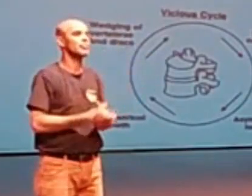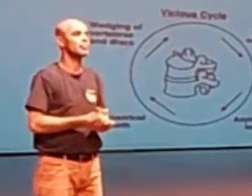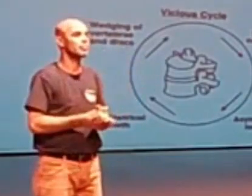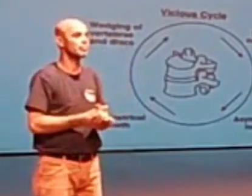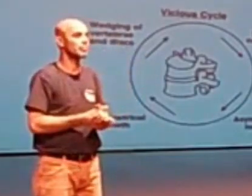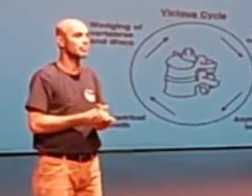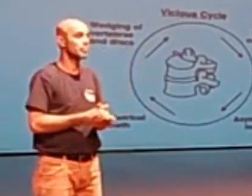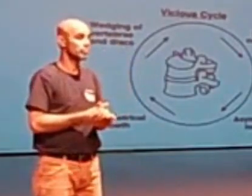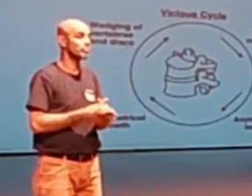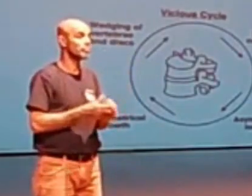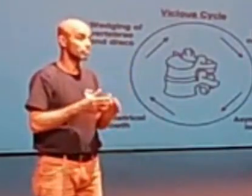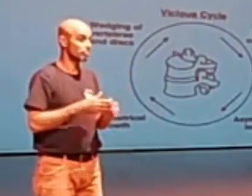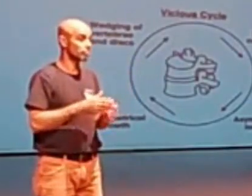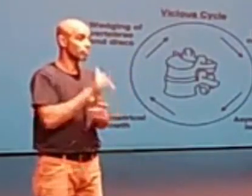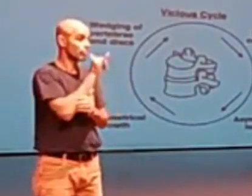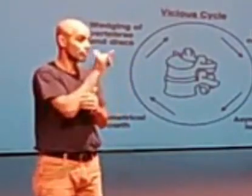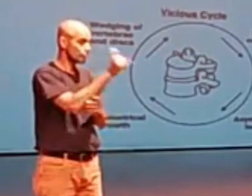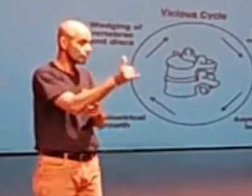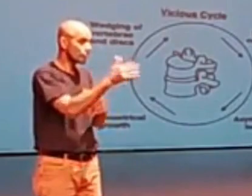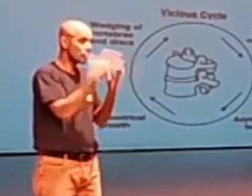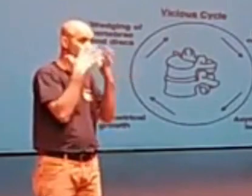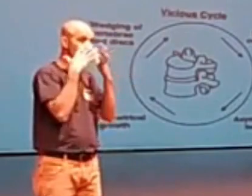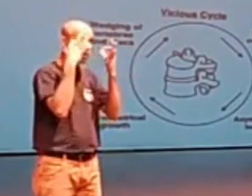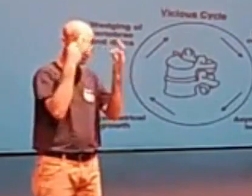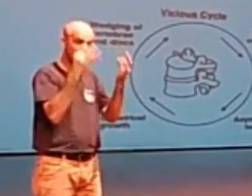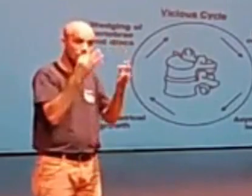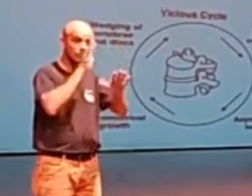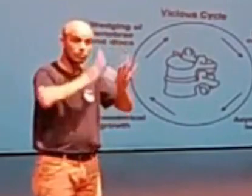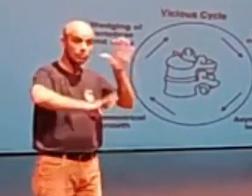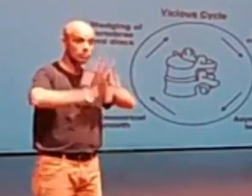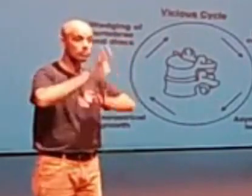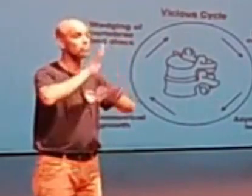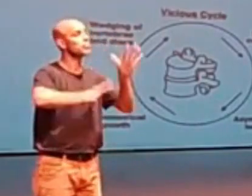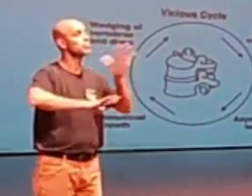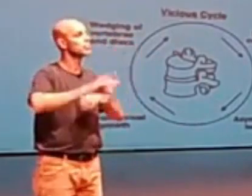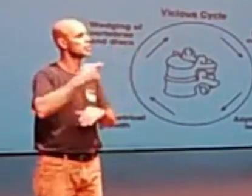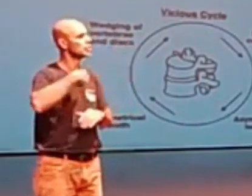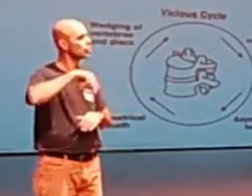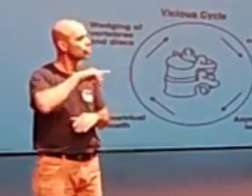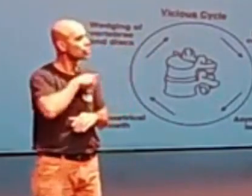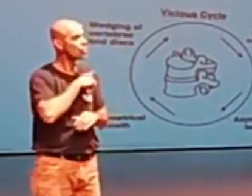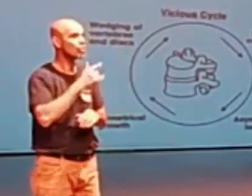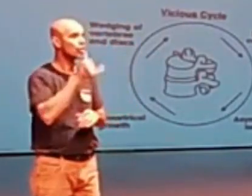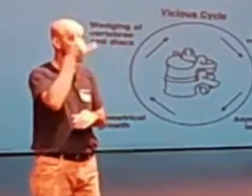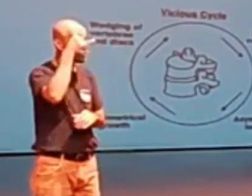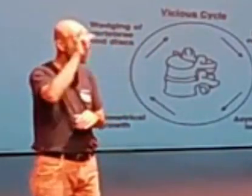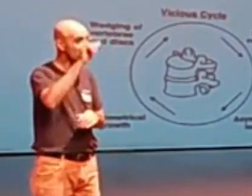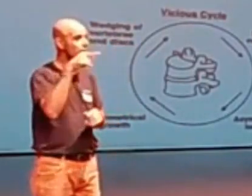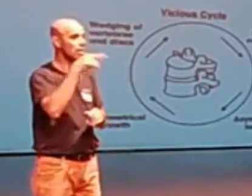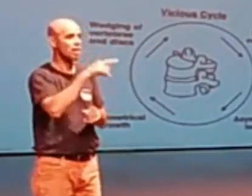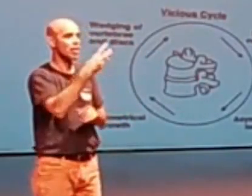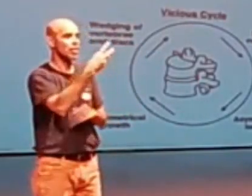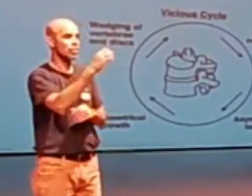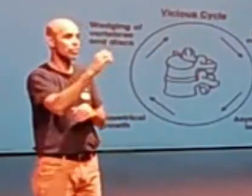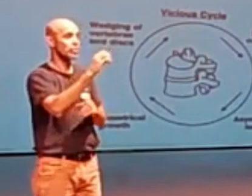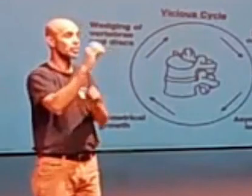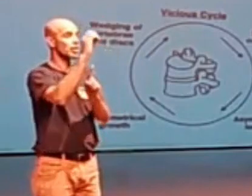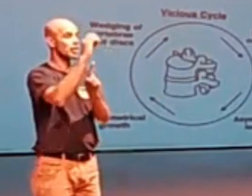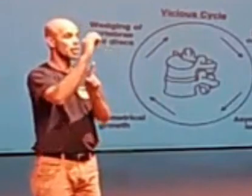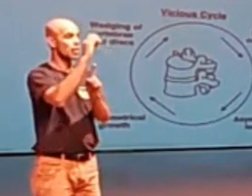reforço aqui a questão da nossa atenção na prevenção para a gente não chegar aqui. É esse o